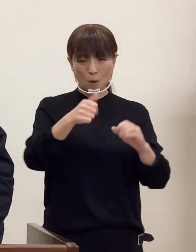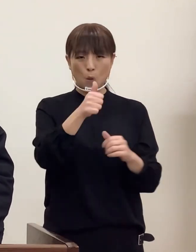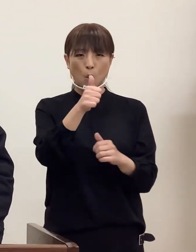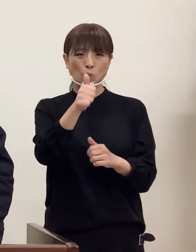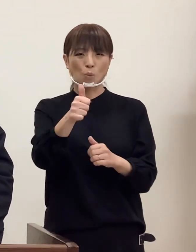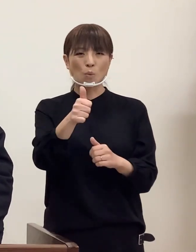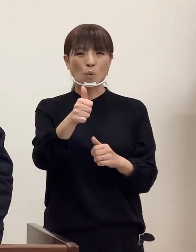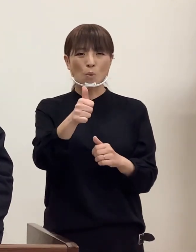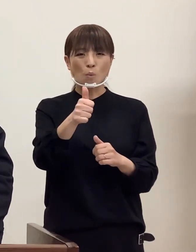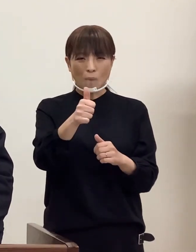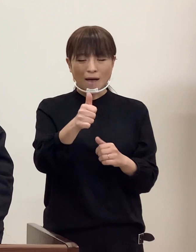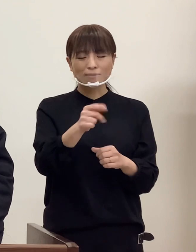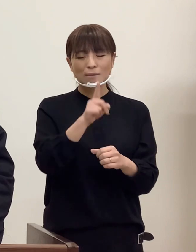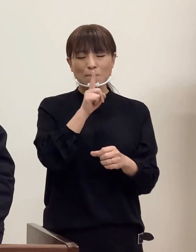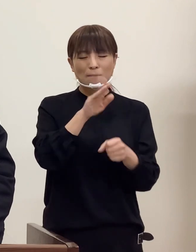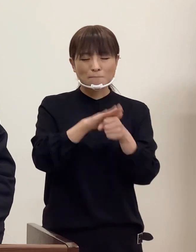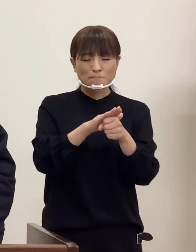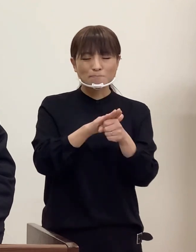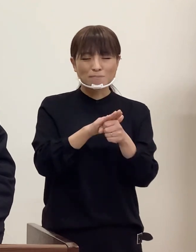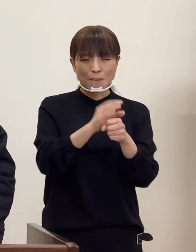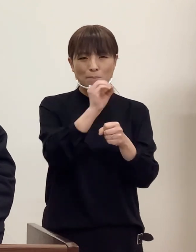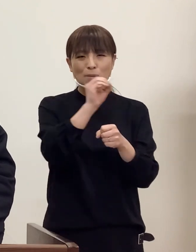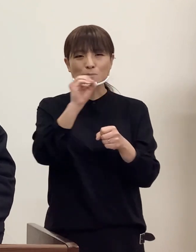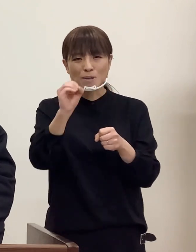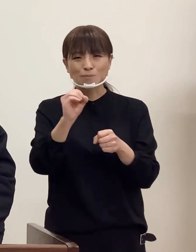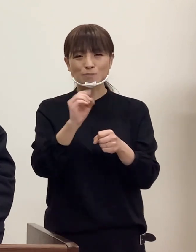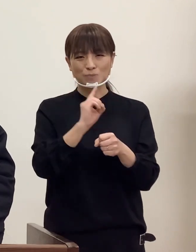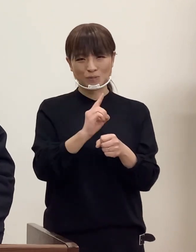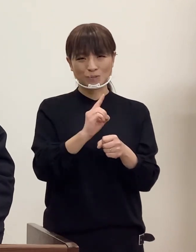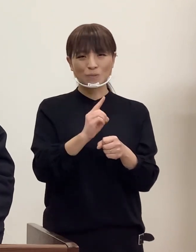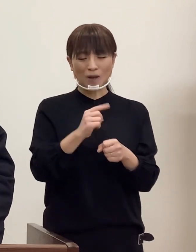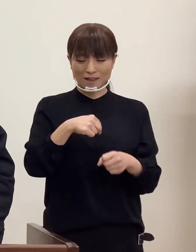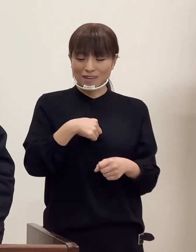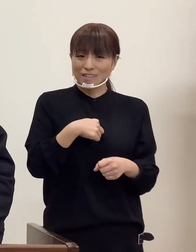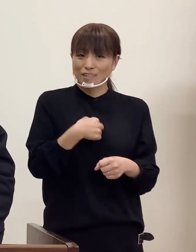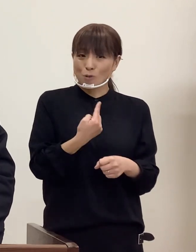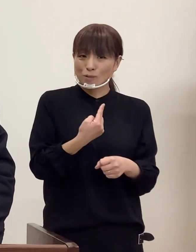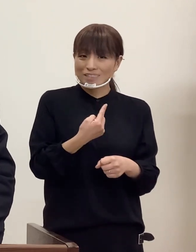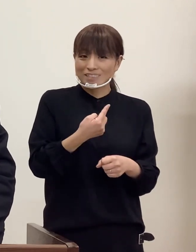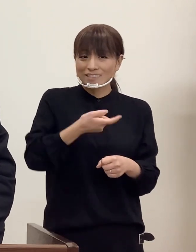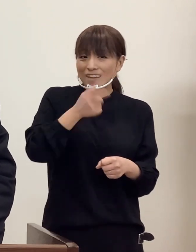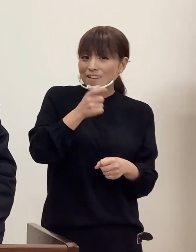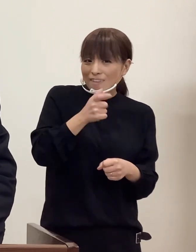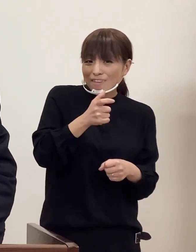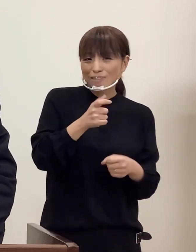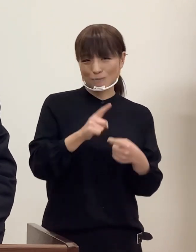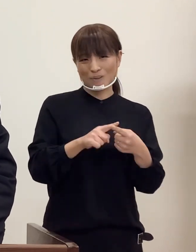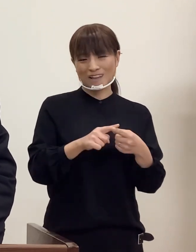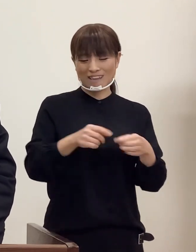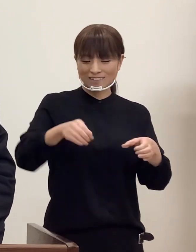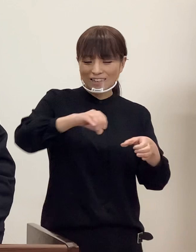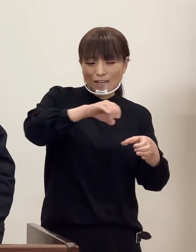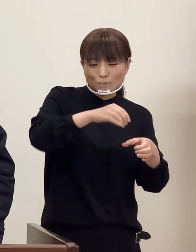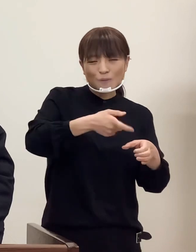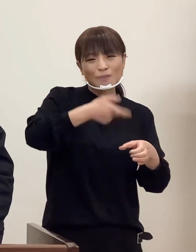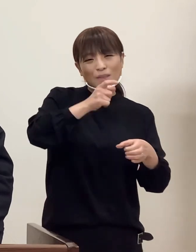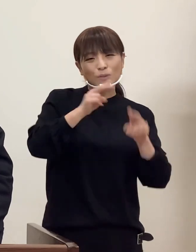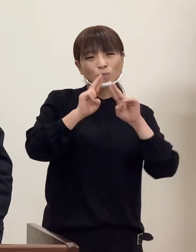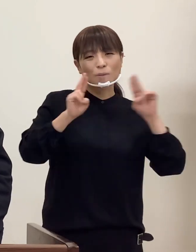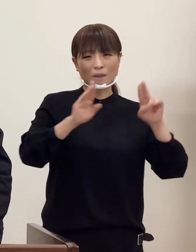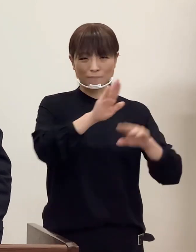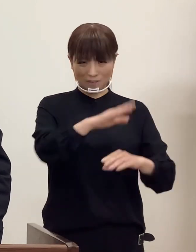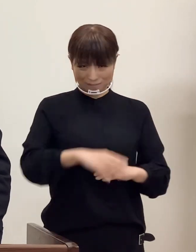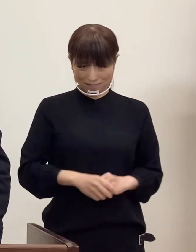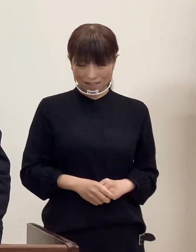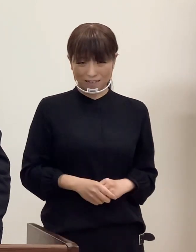々ビール、そして一人酒とか手酌酒とかいう演歌もございました。